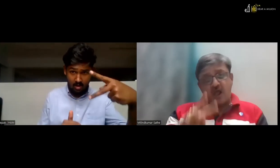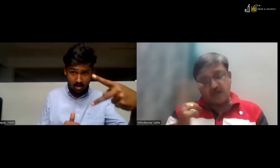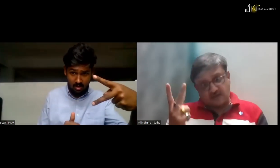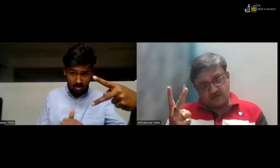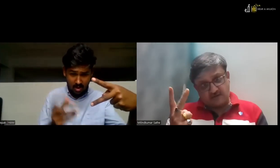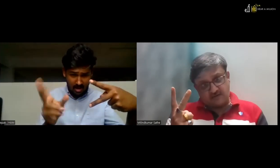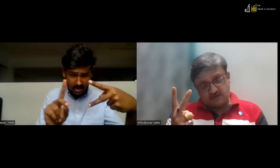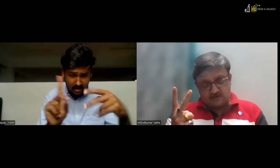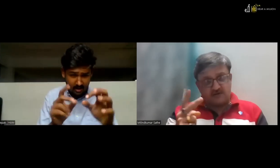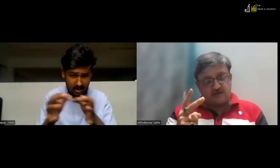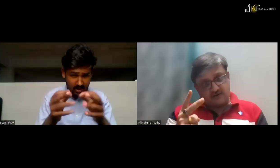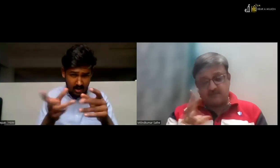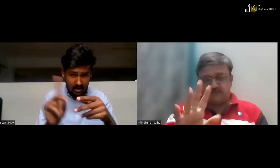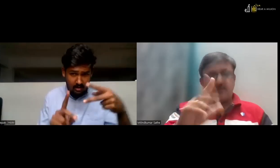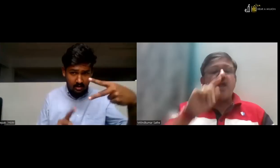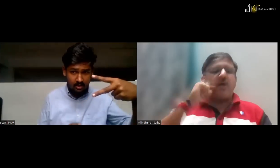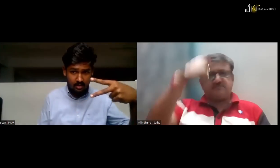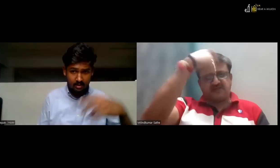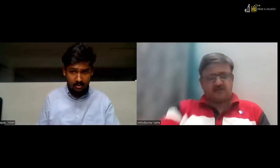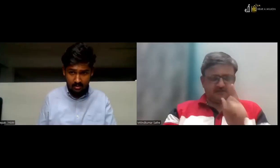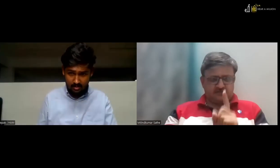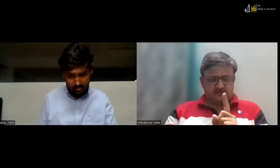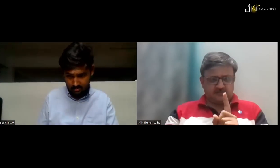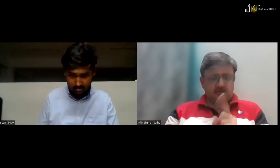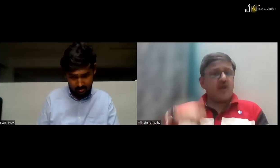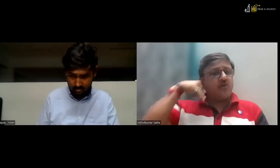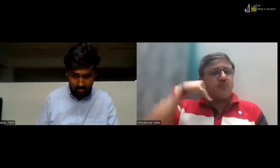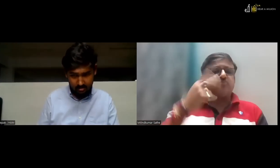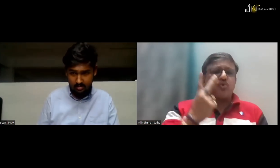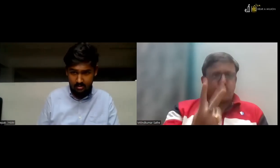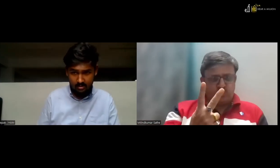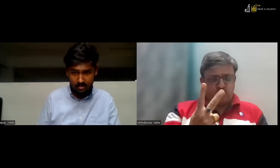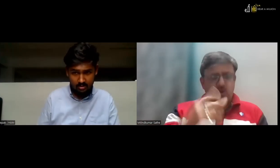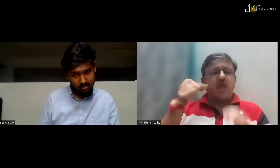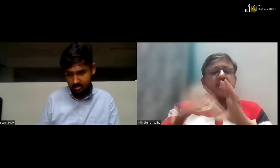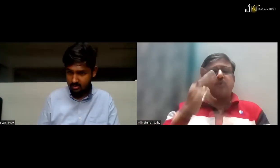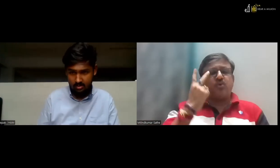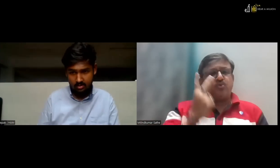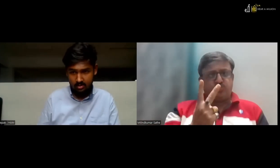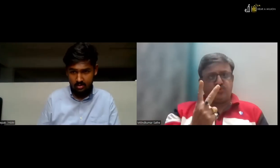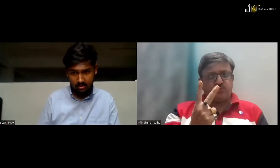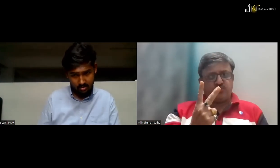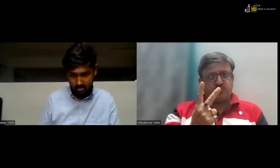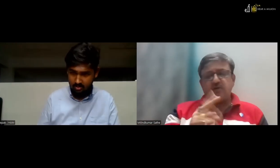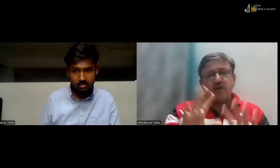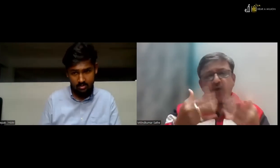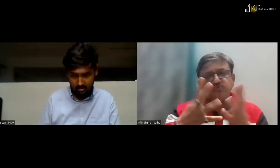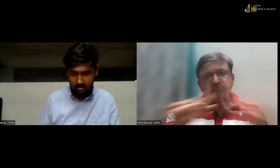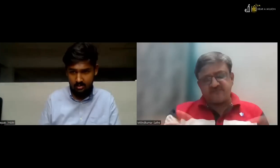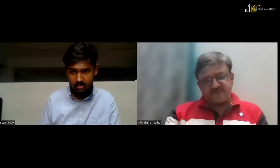this appointment, blankets are dedicated to errors of natural.